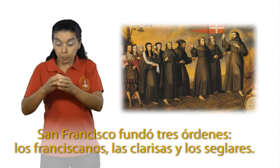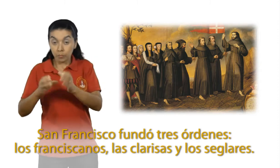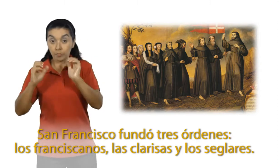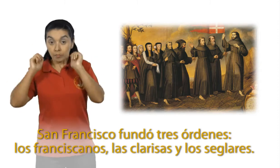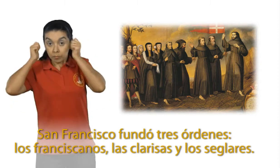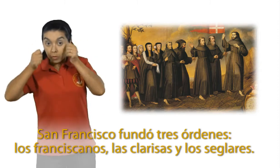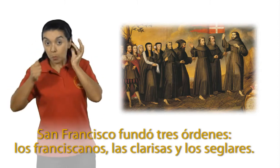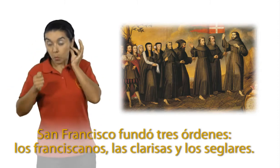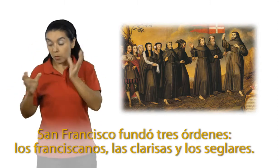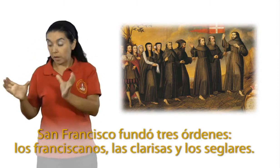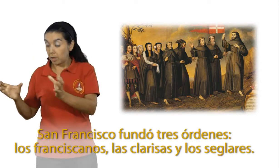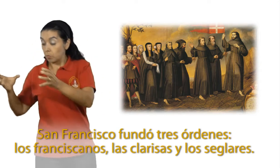y los seglares.